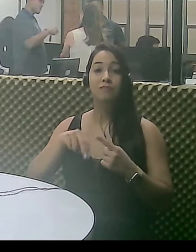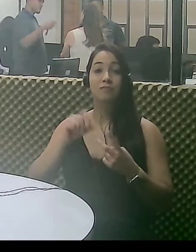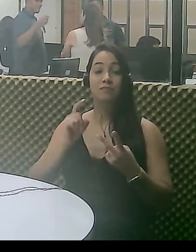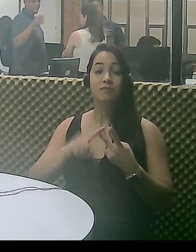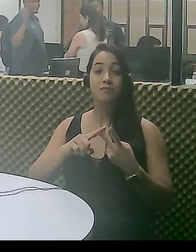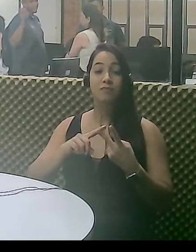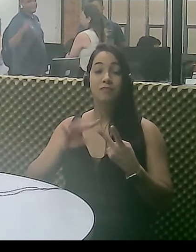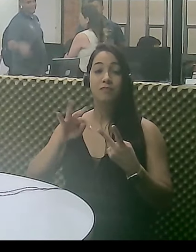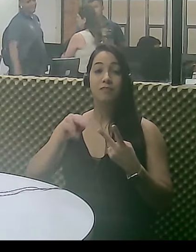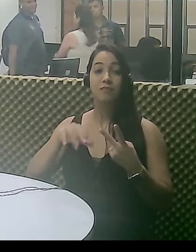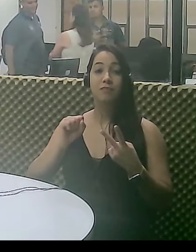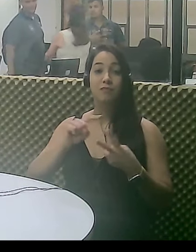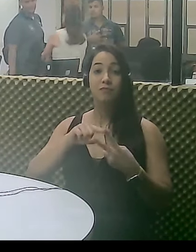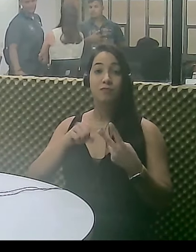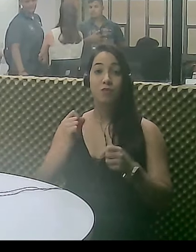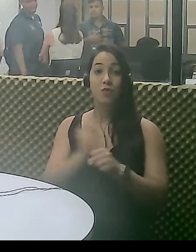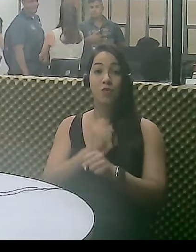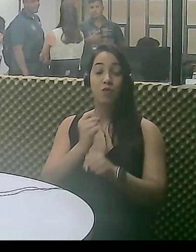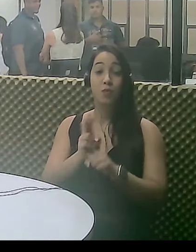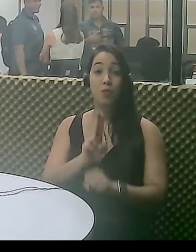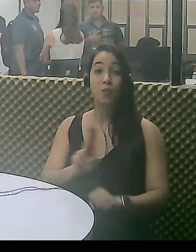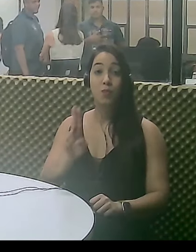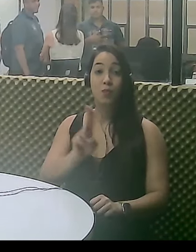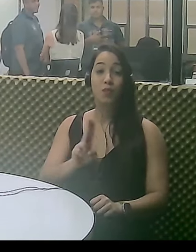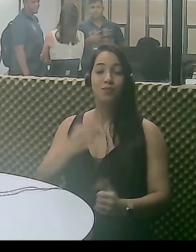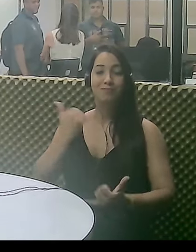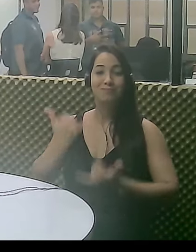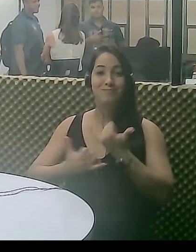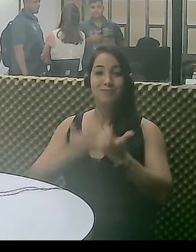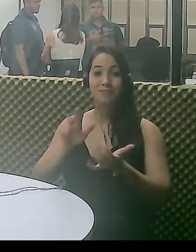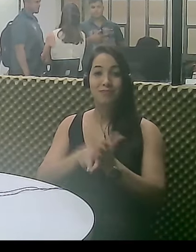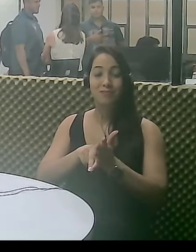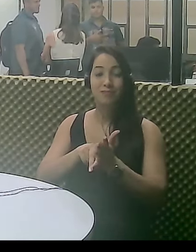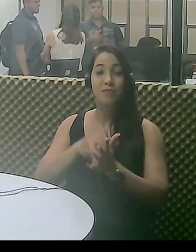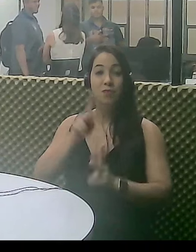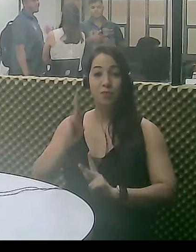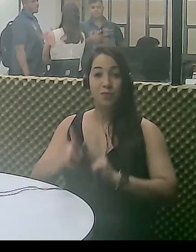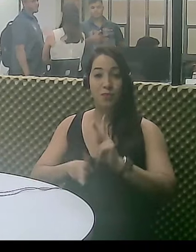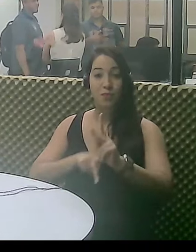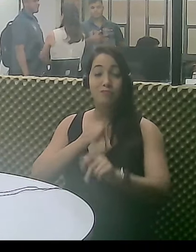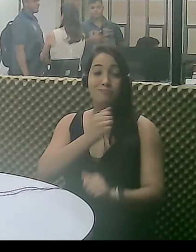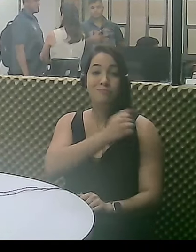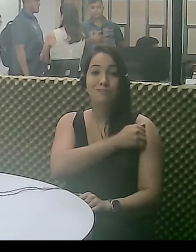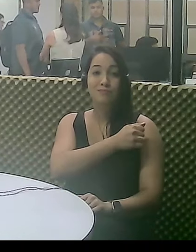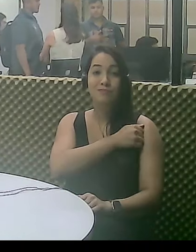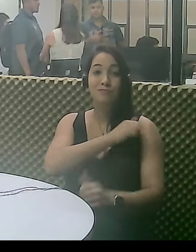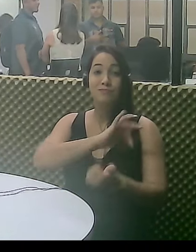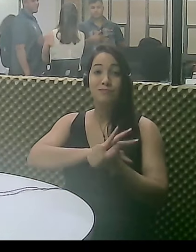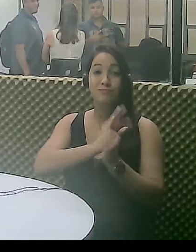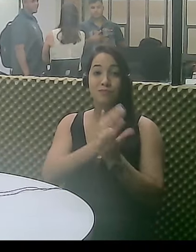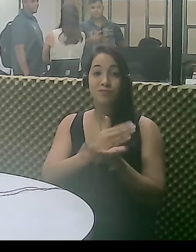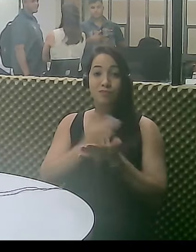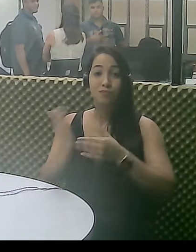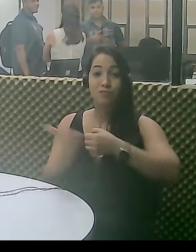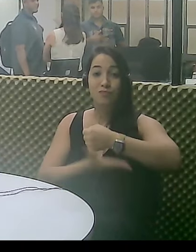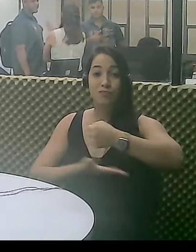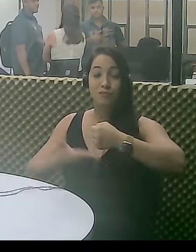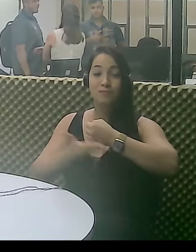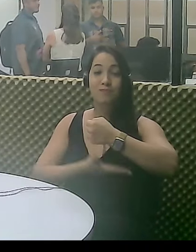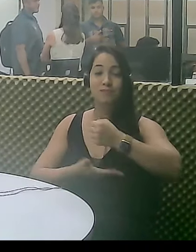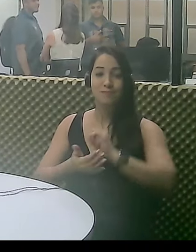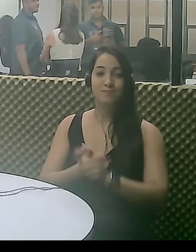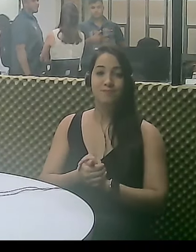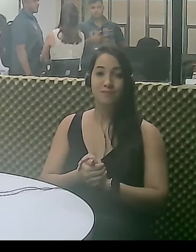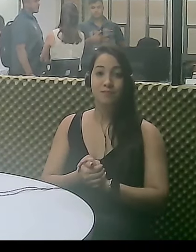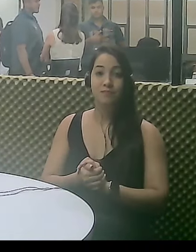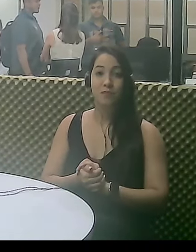tênis foram construídas para serem utilizadas para o lazer da população e por alunos da Escolinha de Iniciação Esportiva.